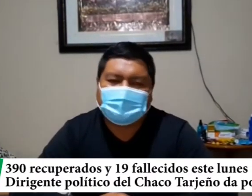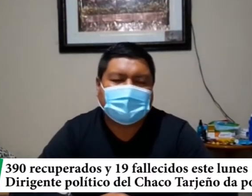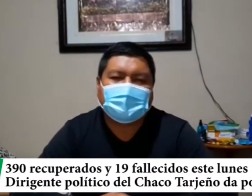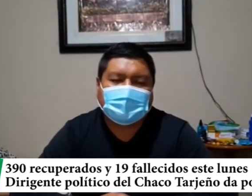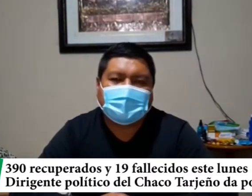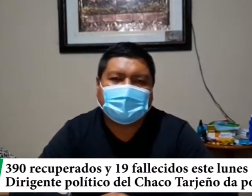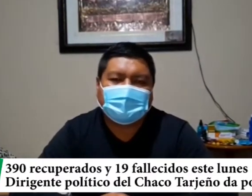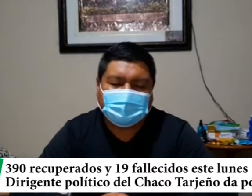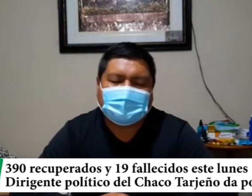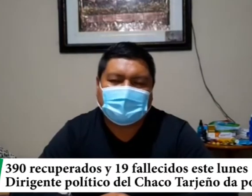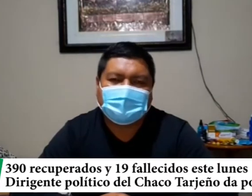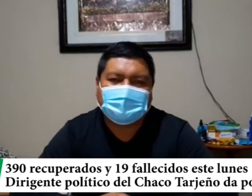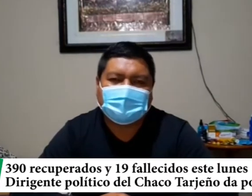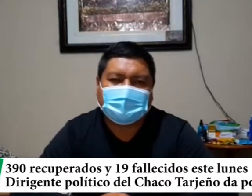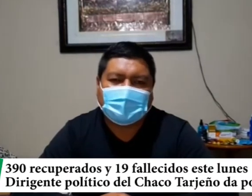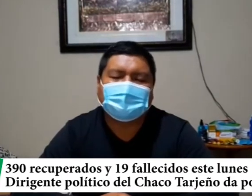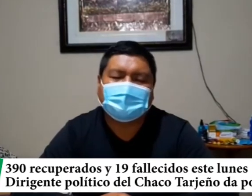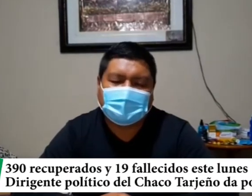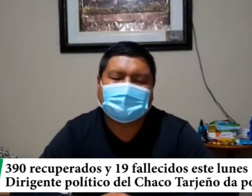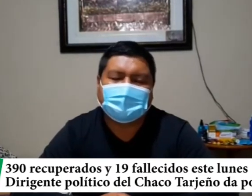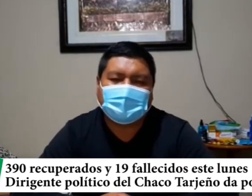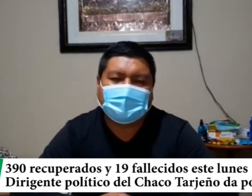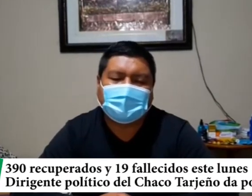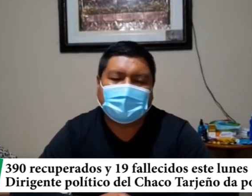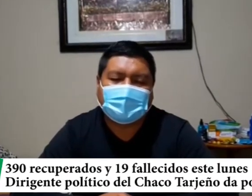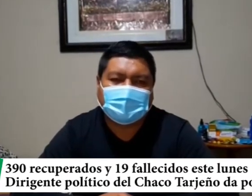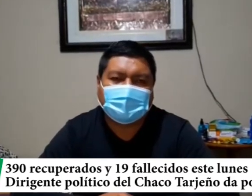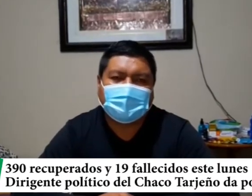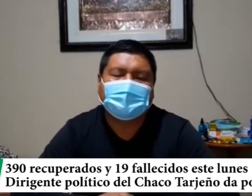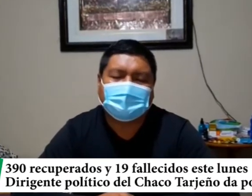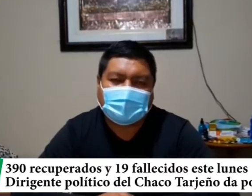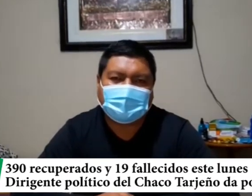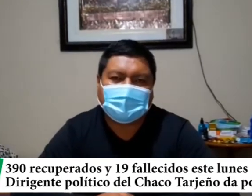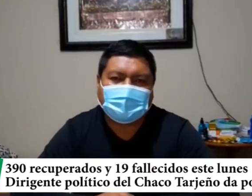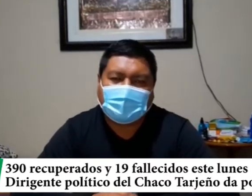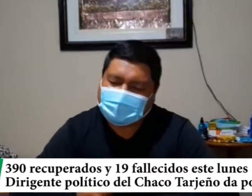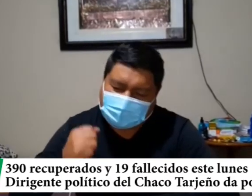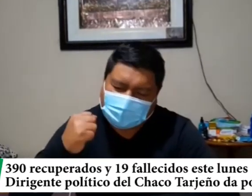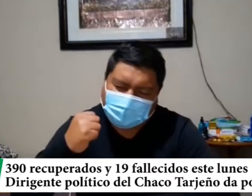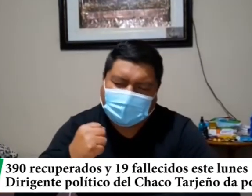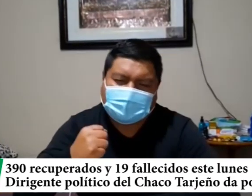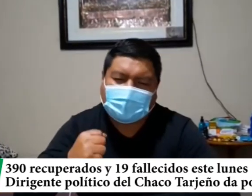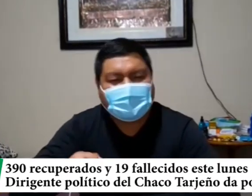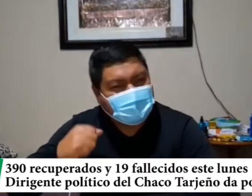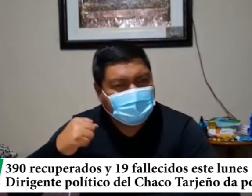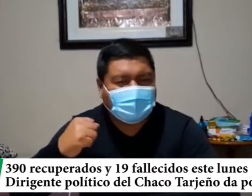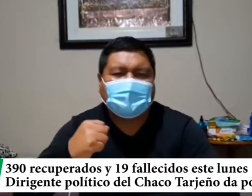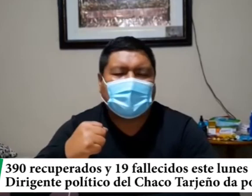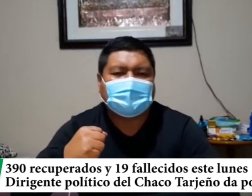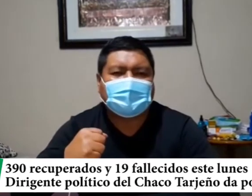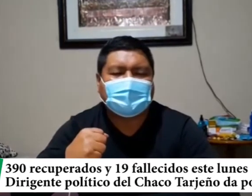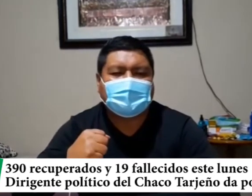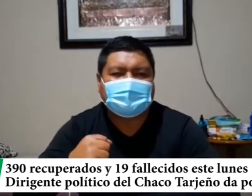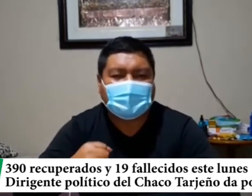a todos mis seres queridos. Los amo mucho. A ustedes también, mi pueblo querido, los amo. Así que fuerza,